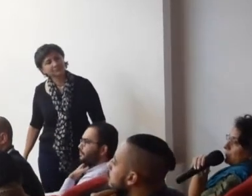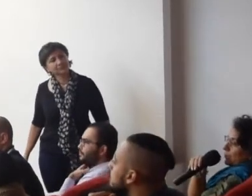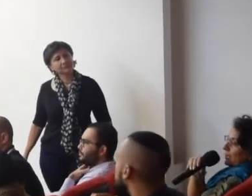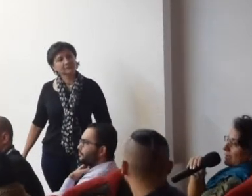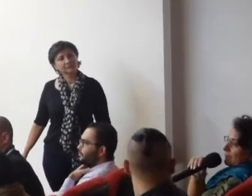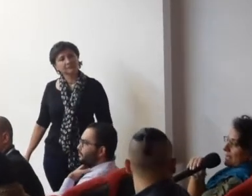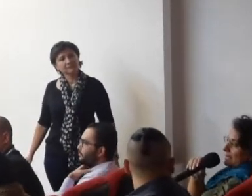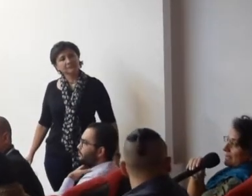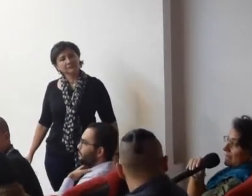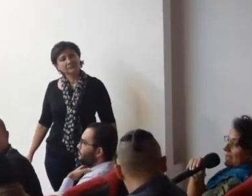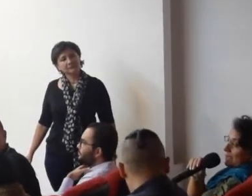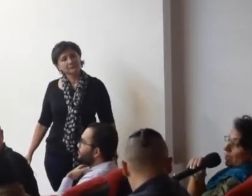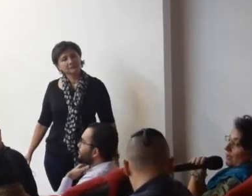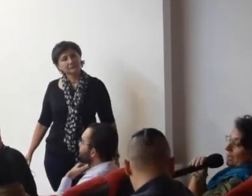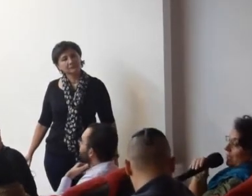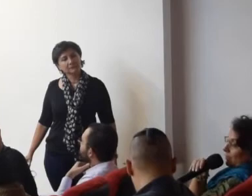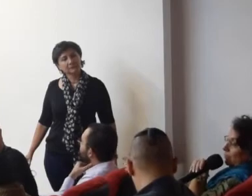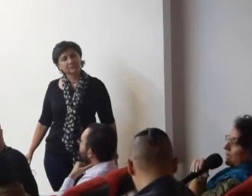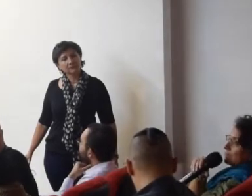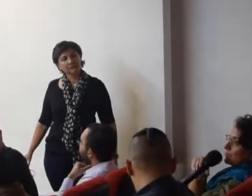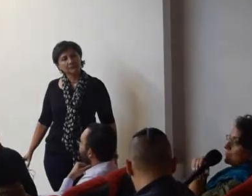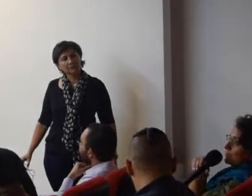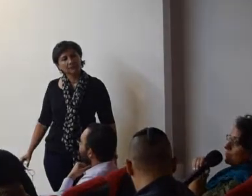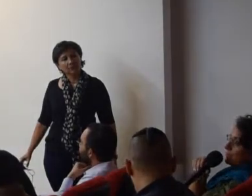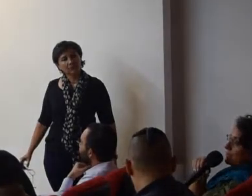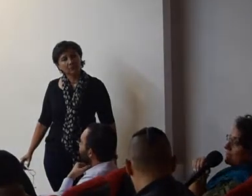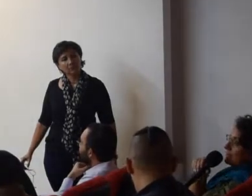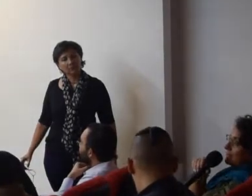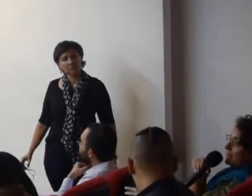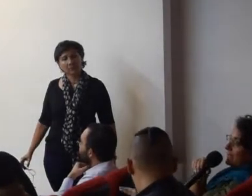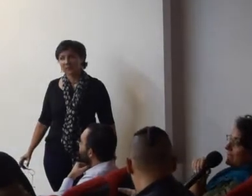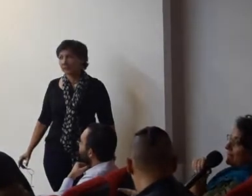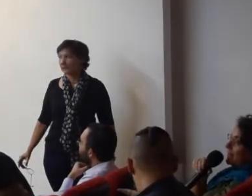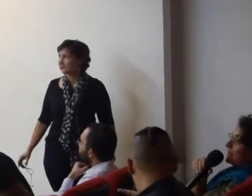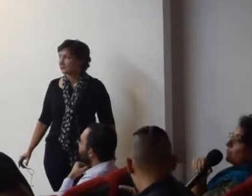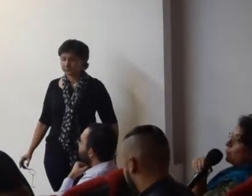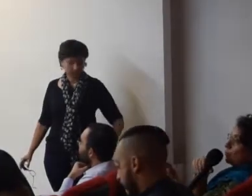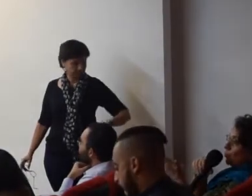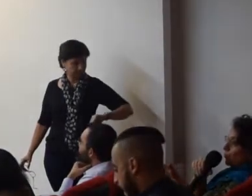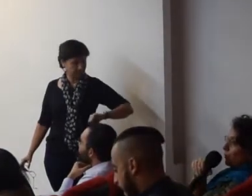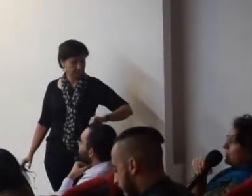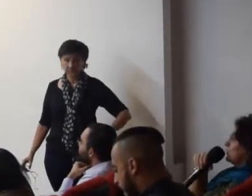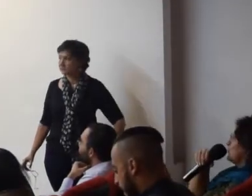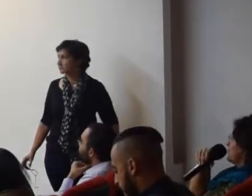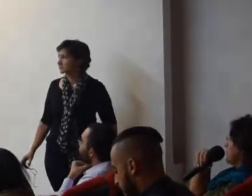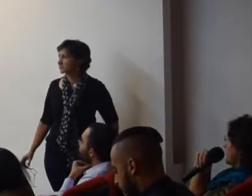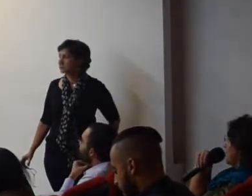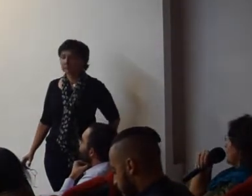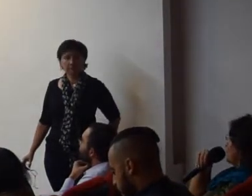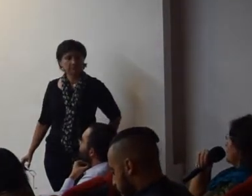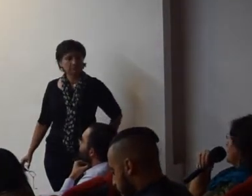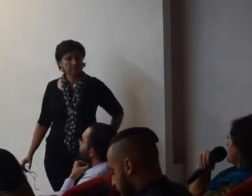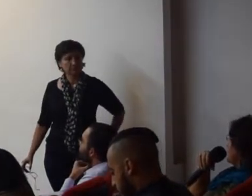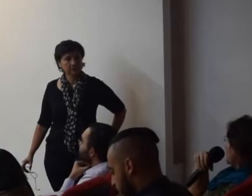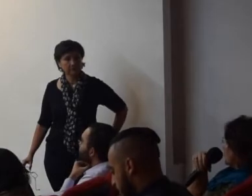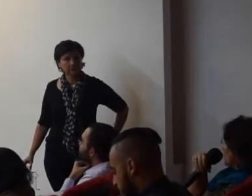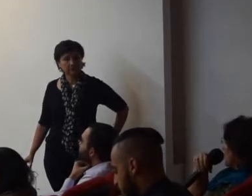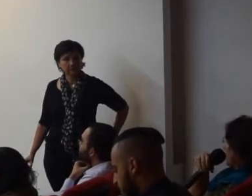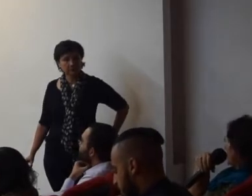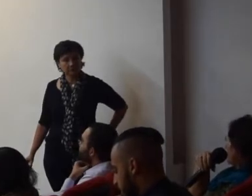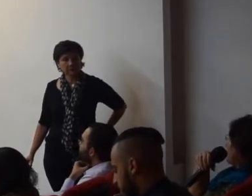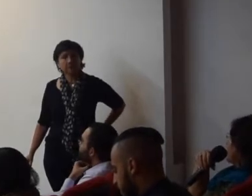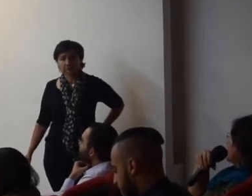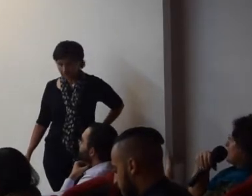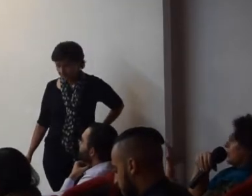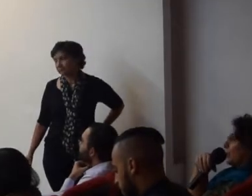Pero yo pienso que la meta a largo plazo es que de todas maneras ya debe quedar un documento oficial